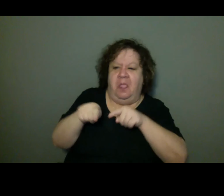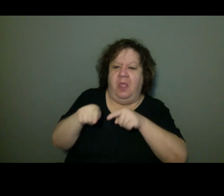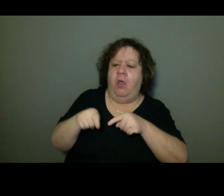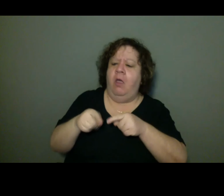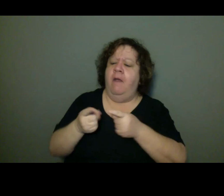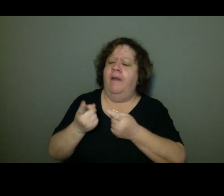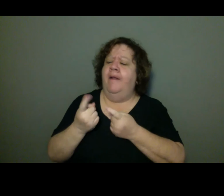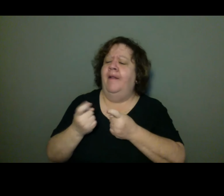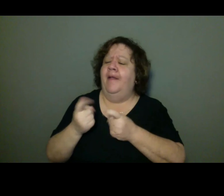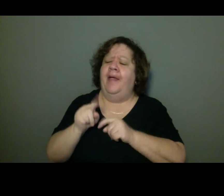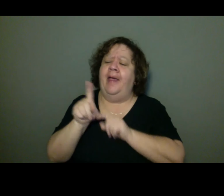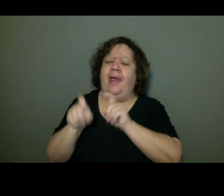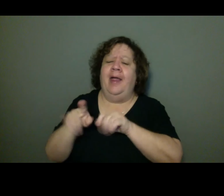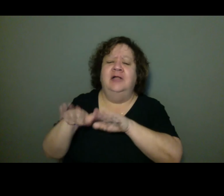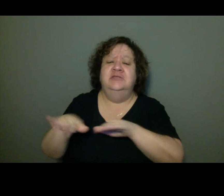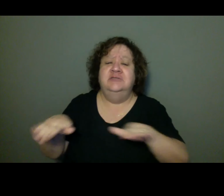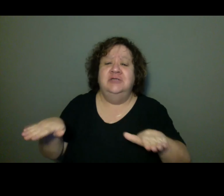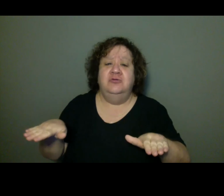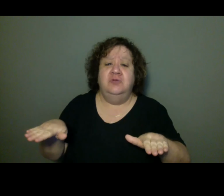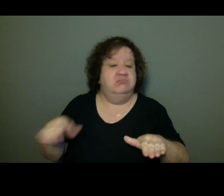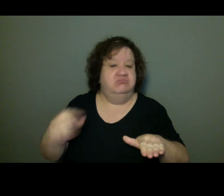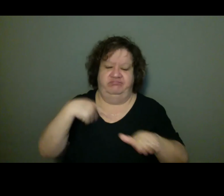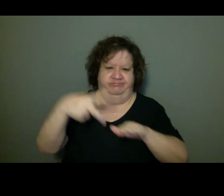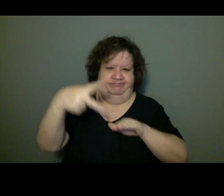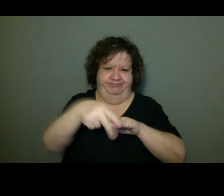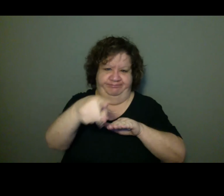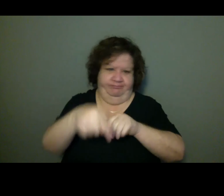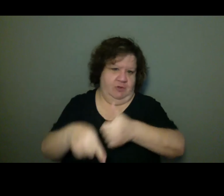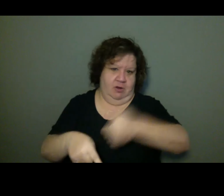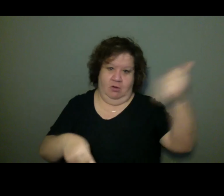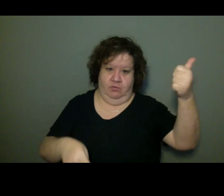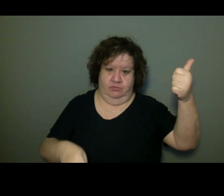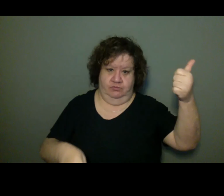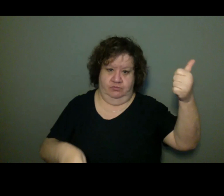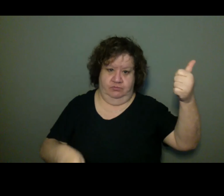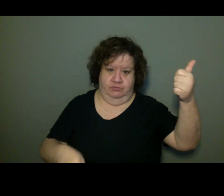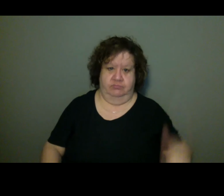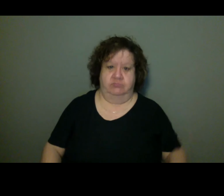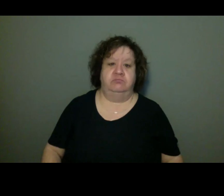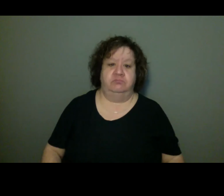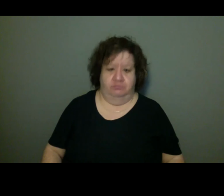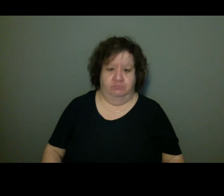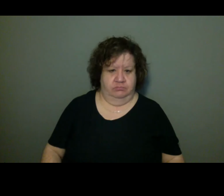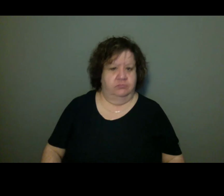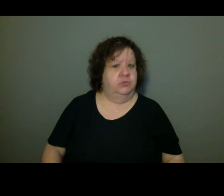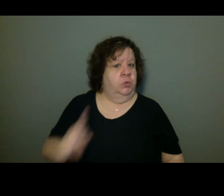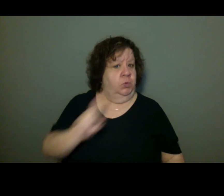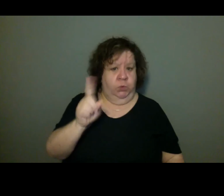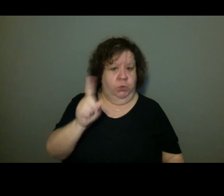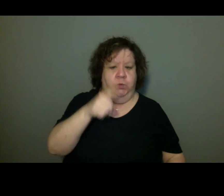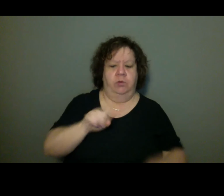Để